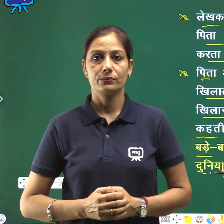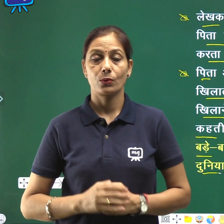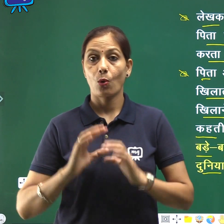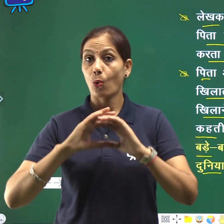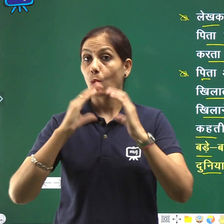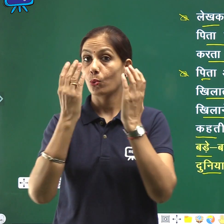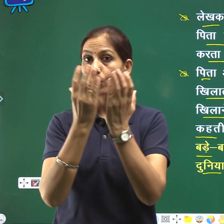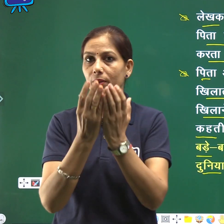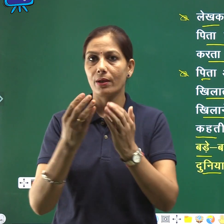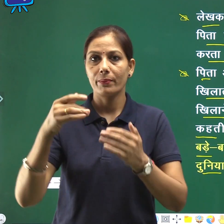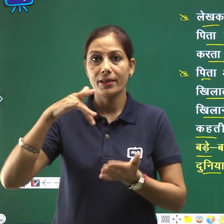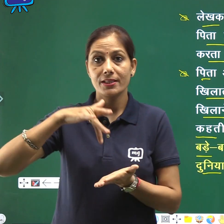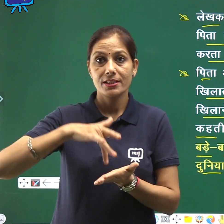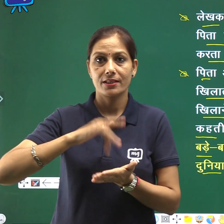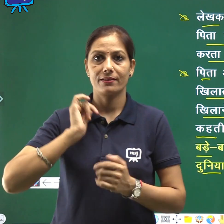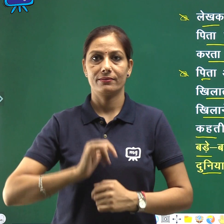दुनिया में ठोर।